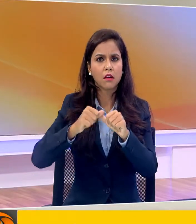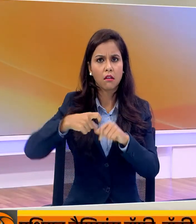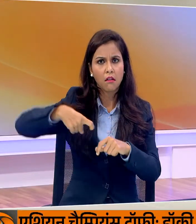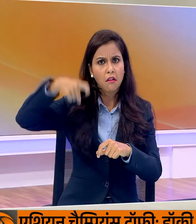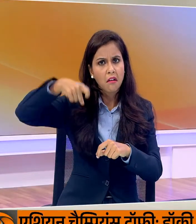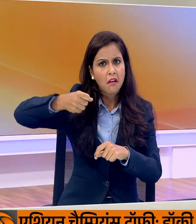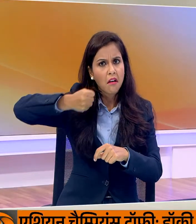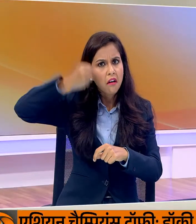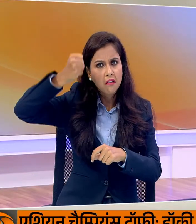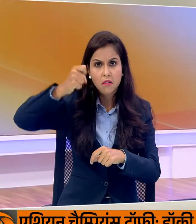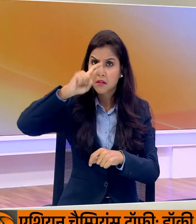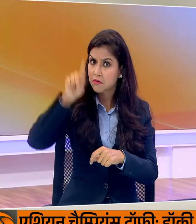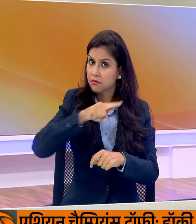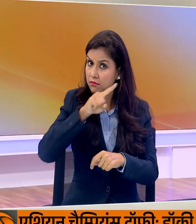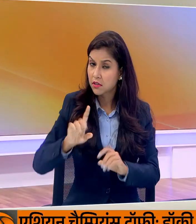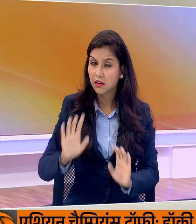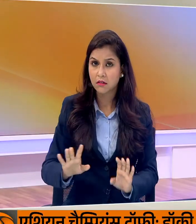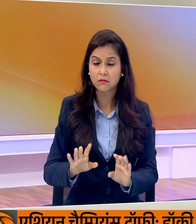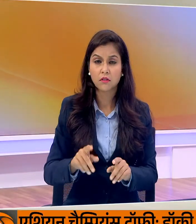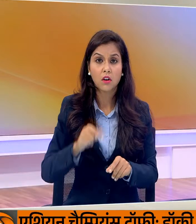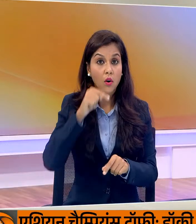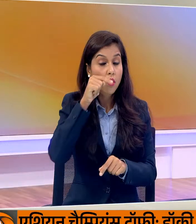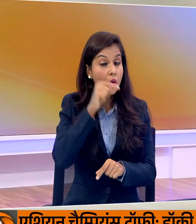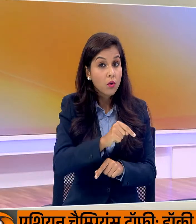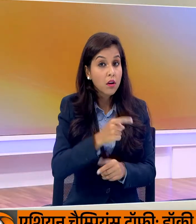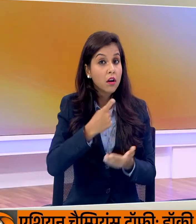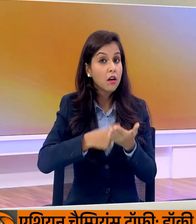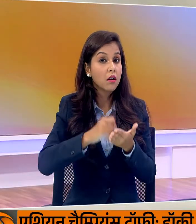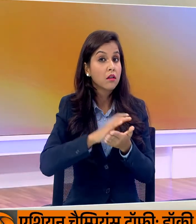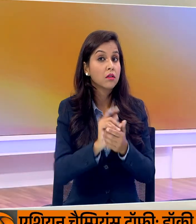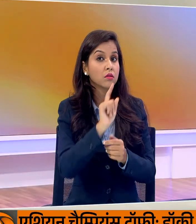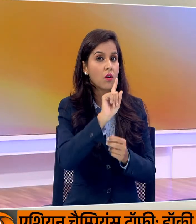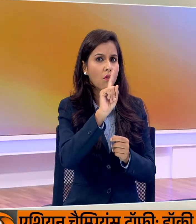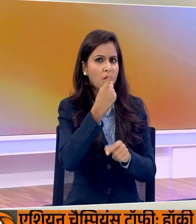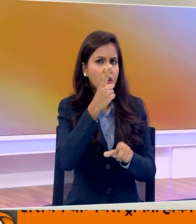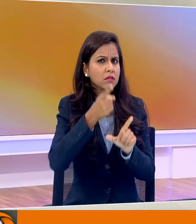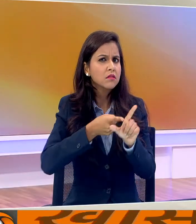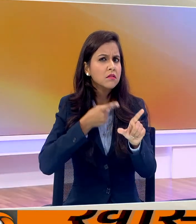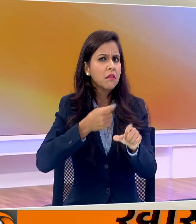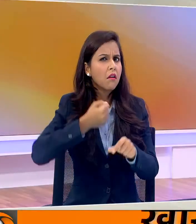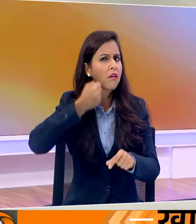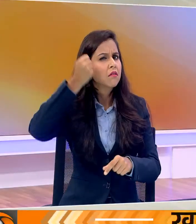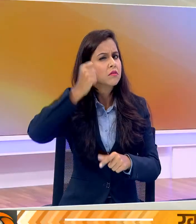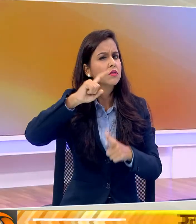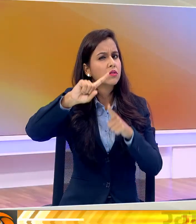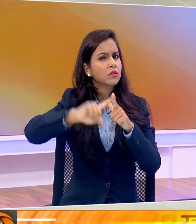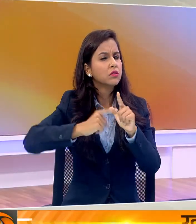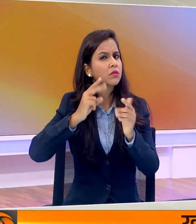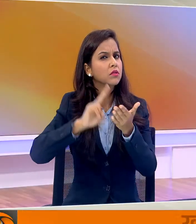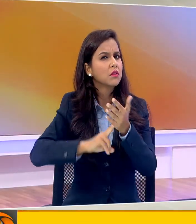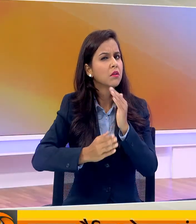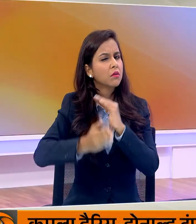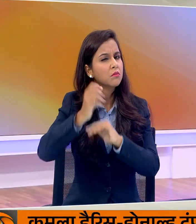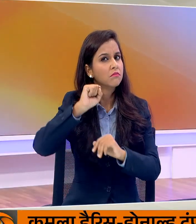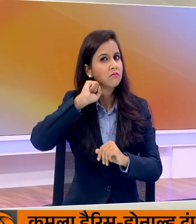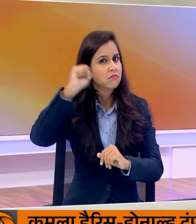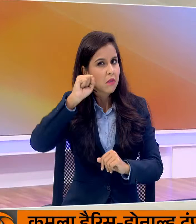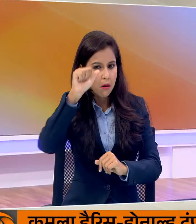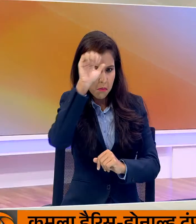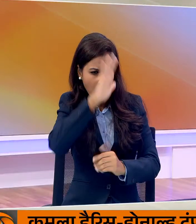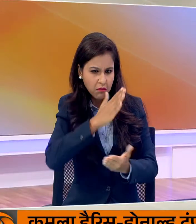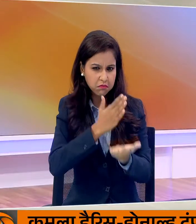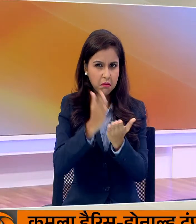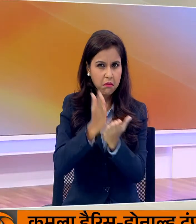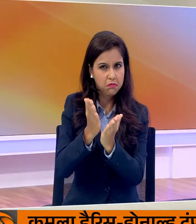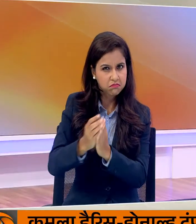थी। और ये राहुल गांधी अफजल की पहली बरसी पर, लोग शायद भूल गए होंगे वो जेएनयू में जो नारे लगे थे ना, भारत तेरे टुकड़े होंगे